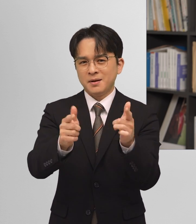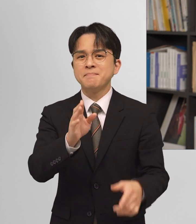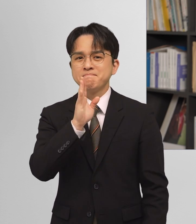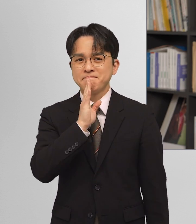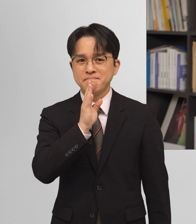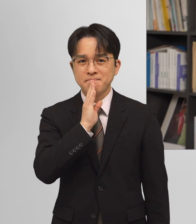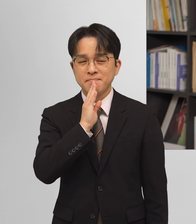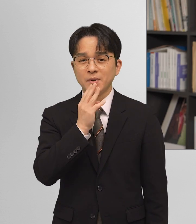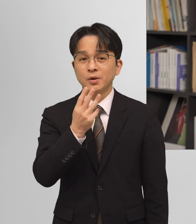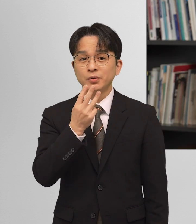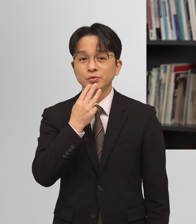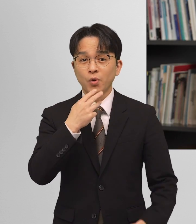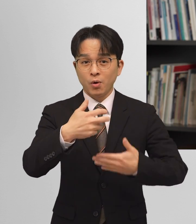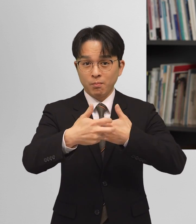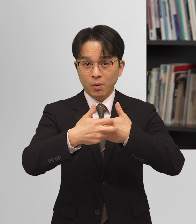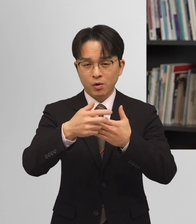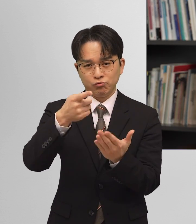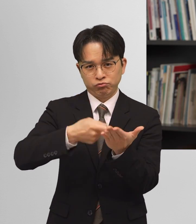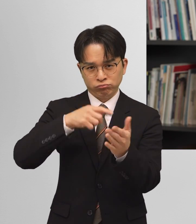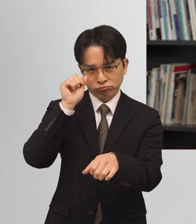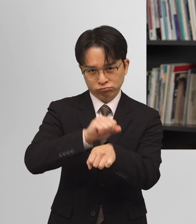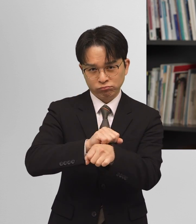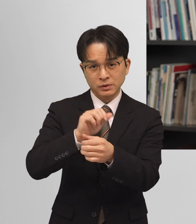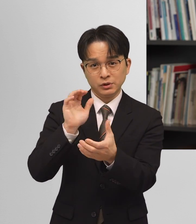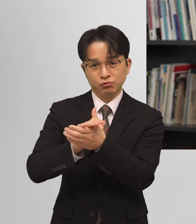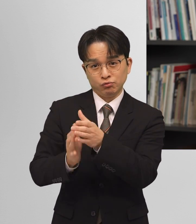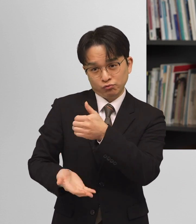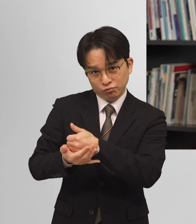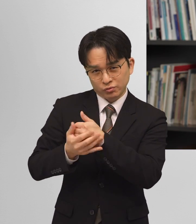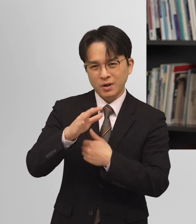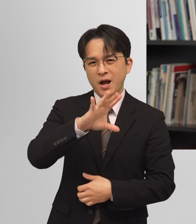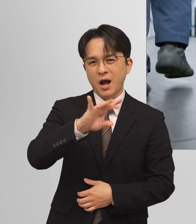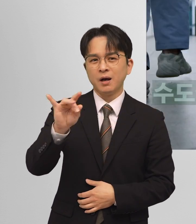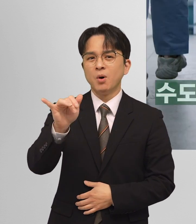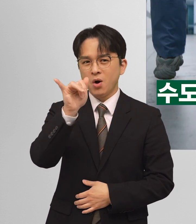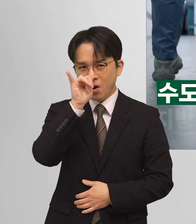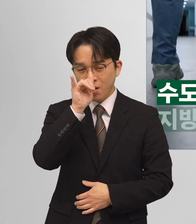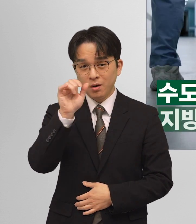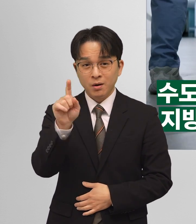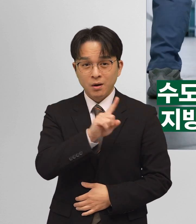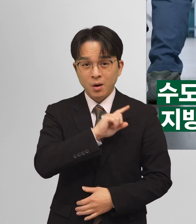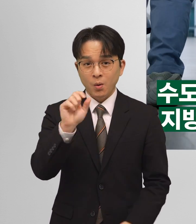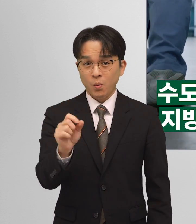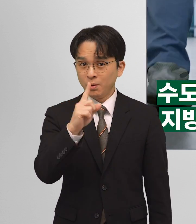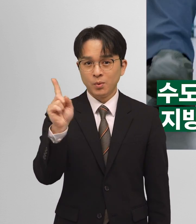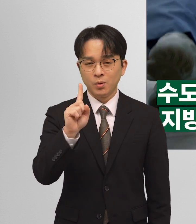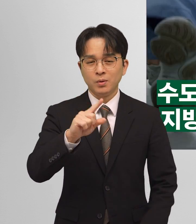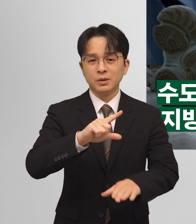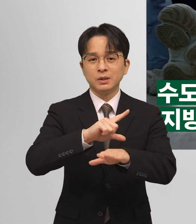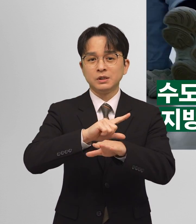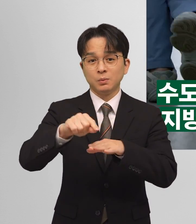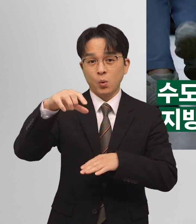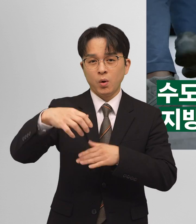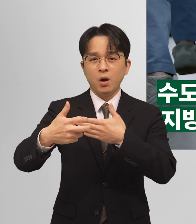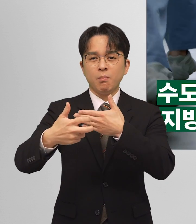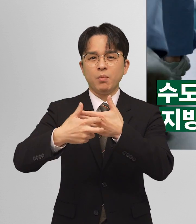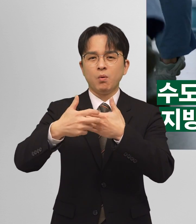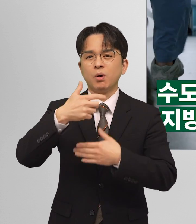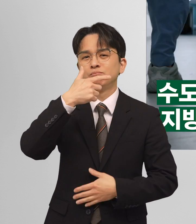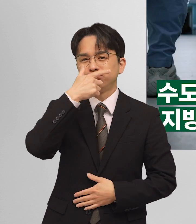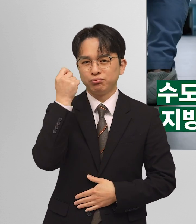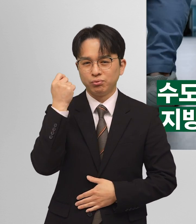경험이라든지 주변의 이야기를 듣고 수도권 병원을 이제 선택하는 경우도 있겠지만, 지방의 의료 인프라가 수도권보다는